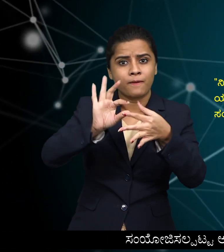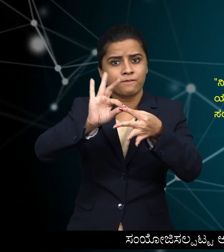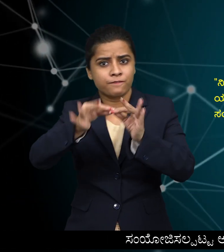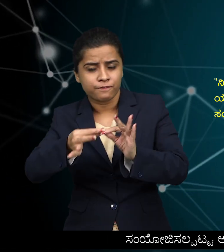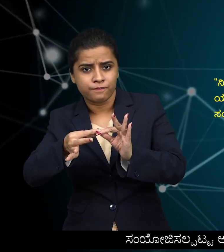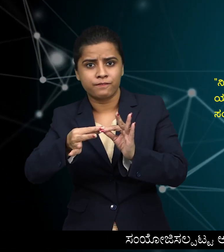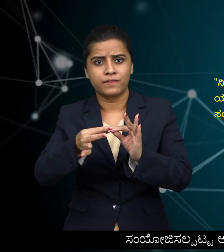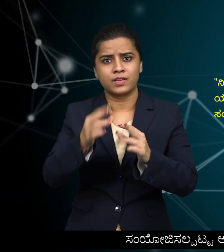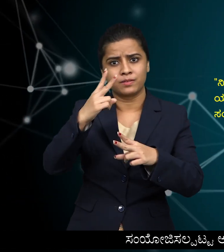ಅಂಶಗಳನ್ನು ಹೊಂದಿರುತ್ತದೆ.